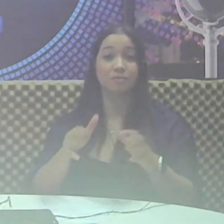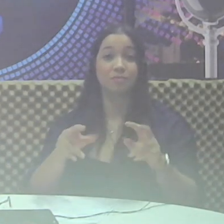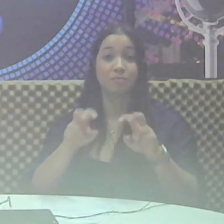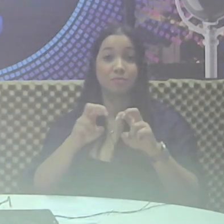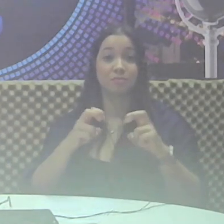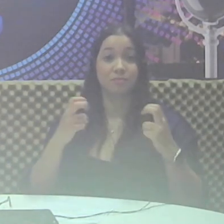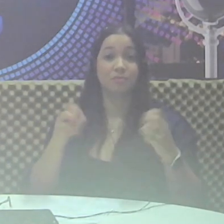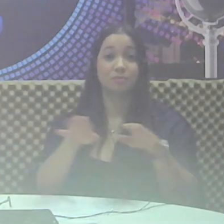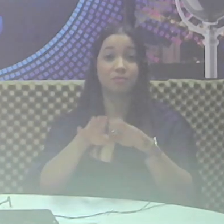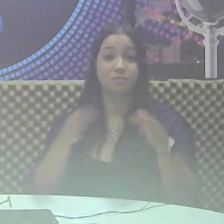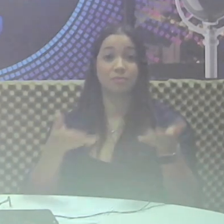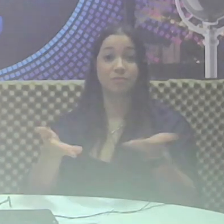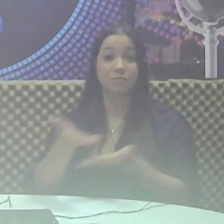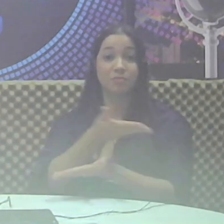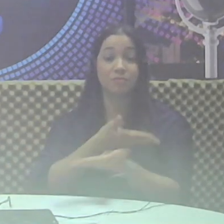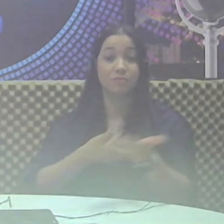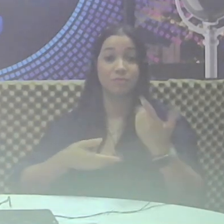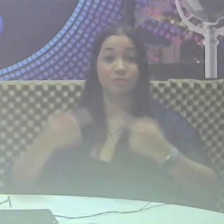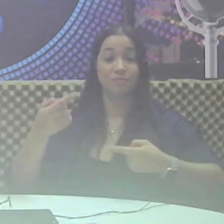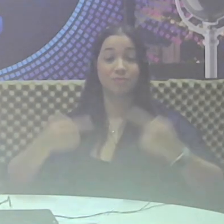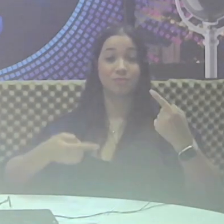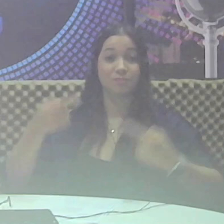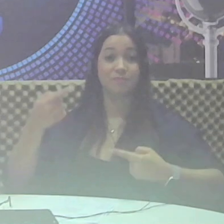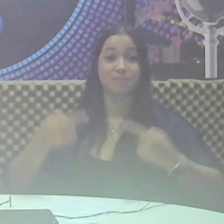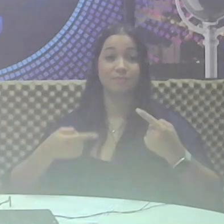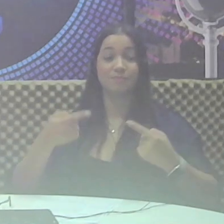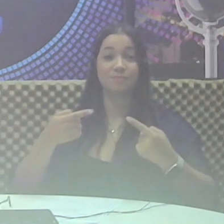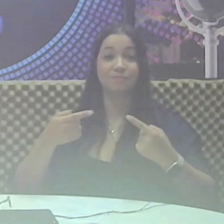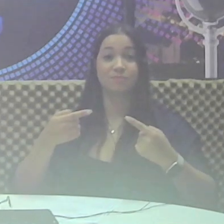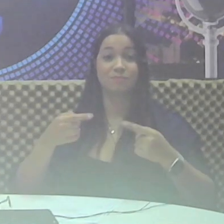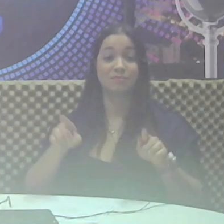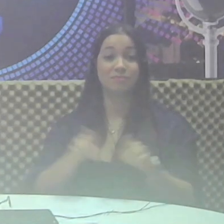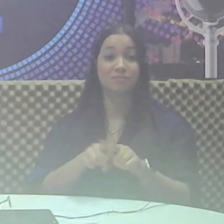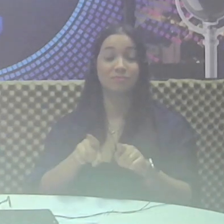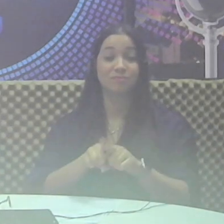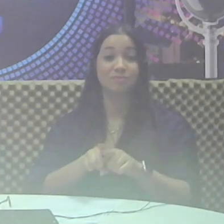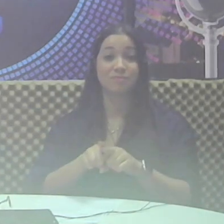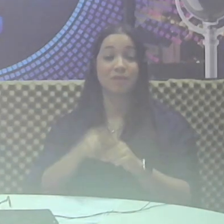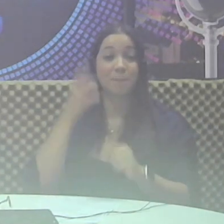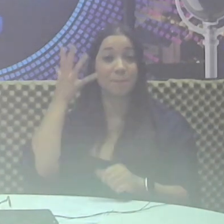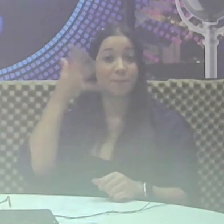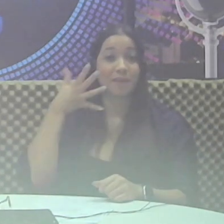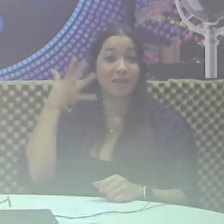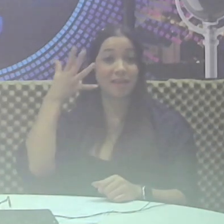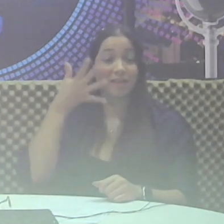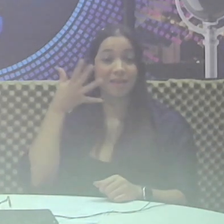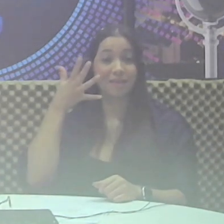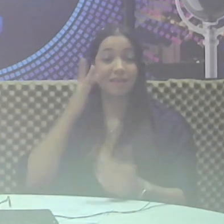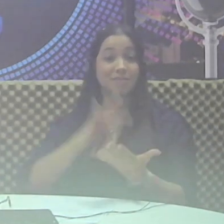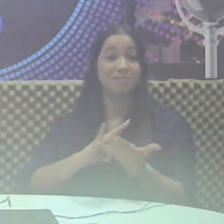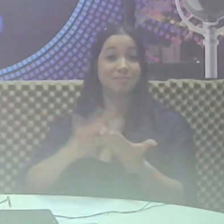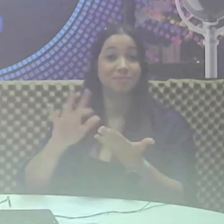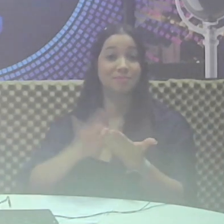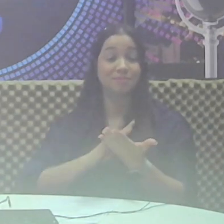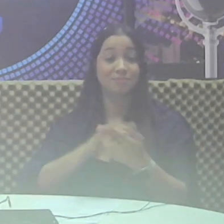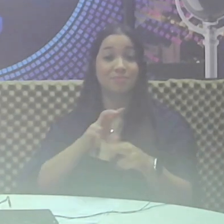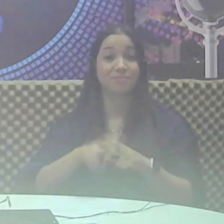cadeiras para trocas e debates e espaço exclusivo para palestras com telas e